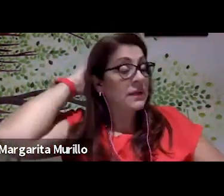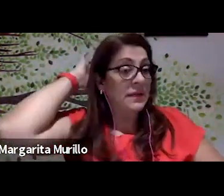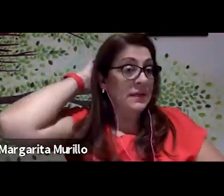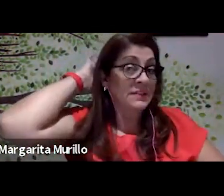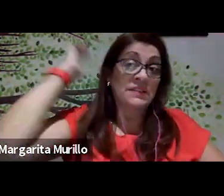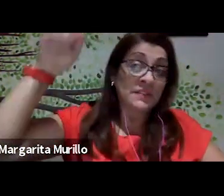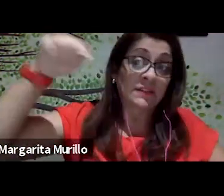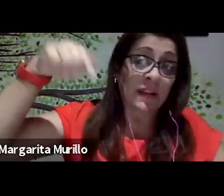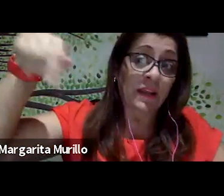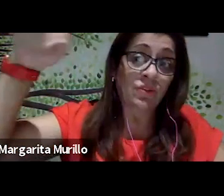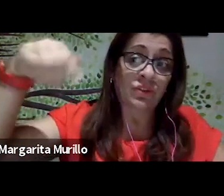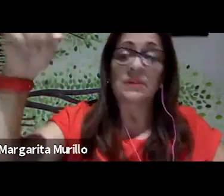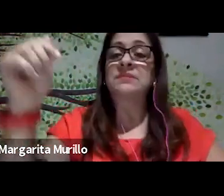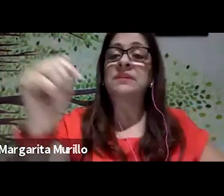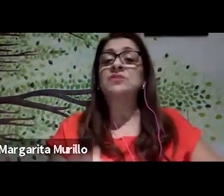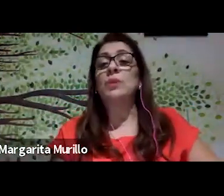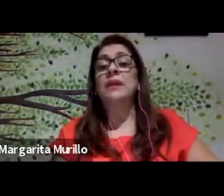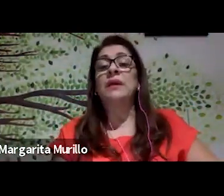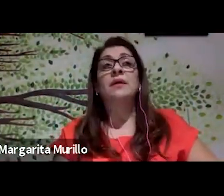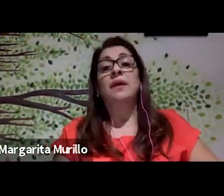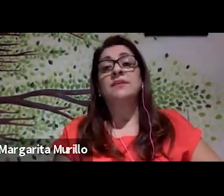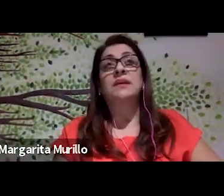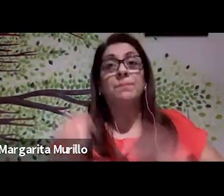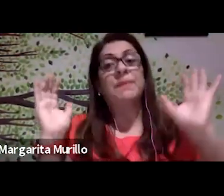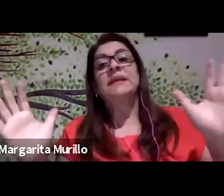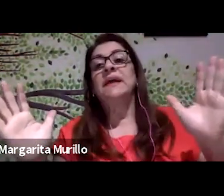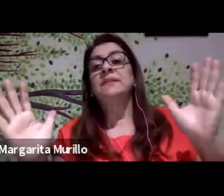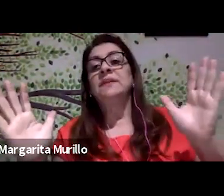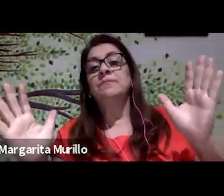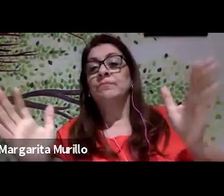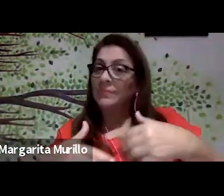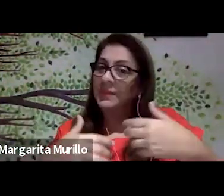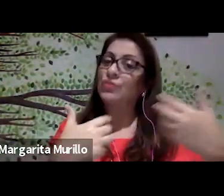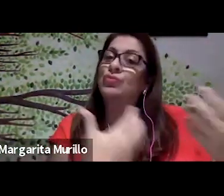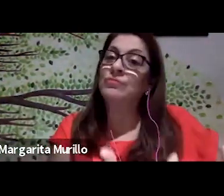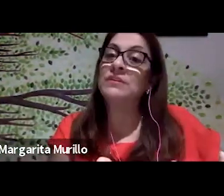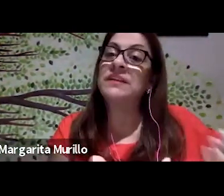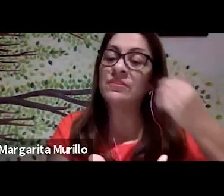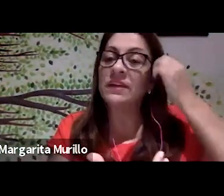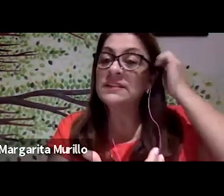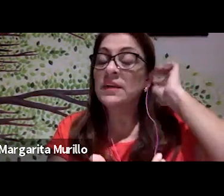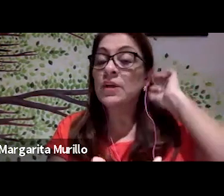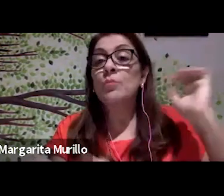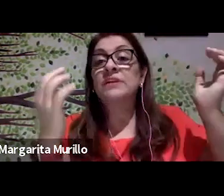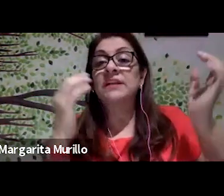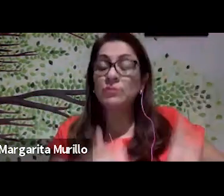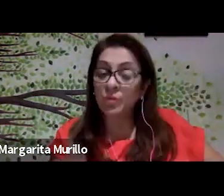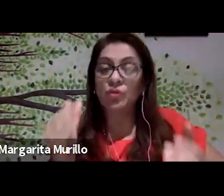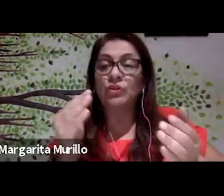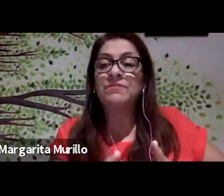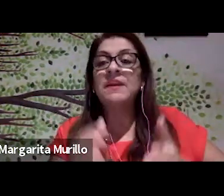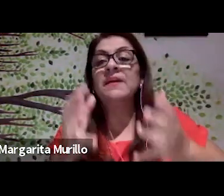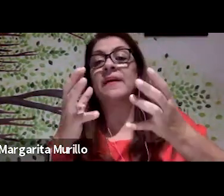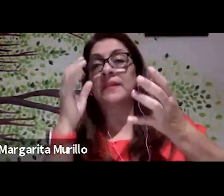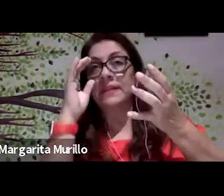la otra cosa que que se dicen entre ellos que ya va a ser en la escuela es que el pene grande y eso es una influencia en las redes porque tenemos